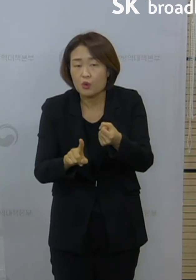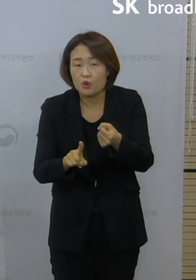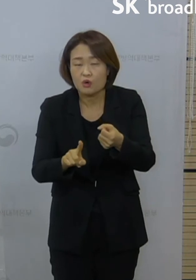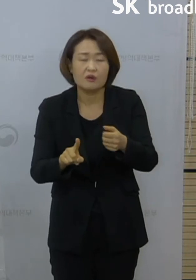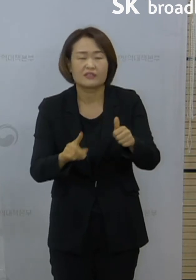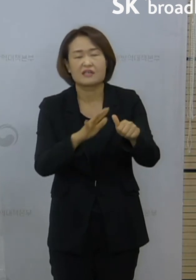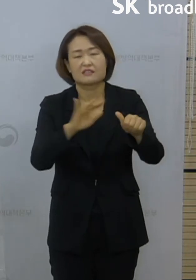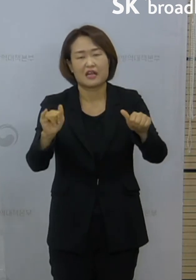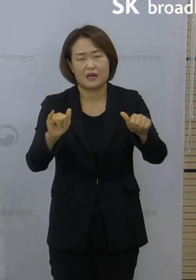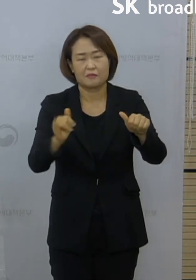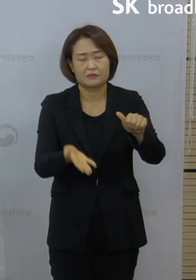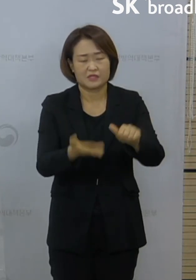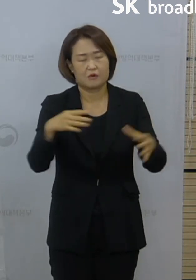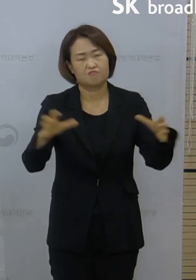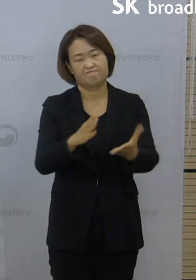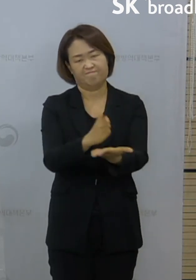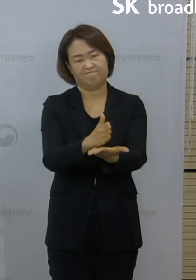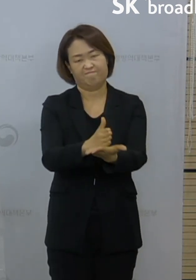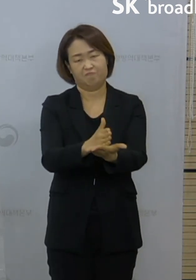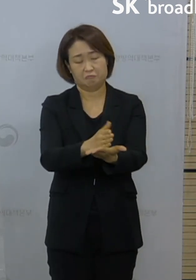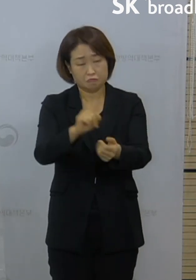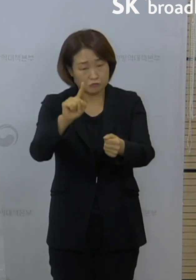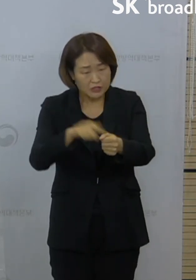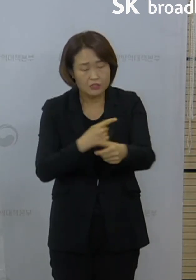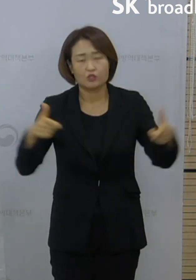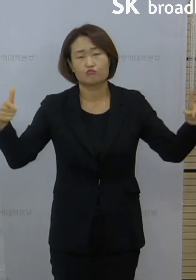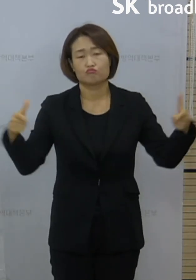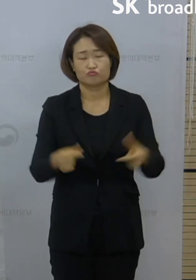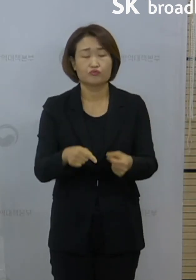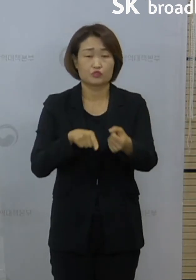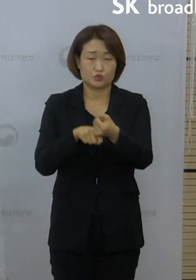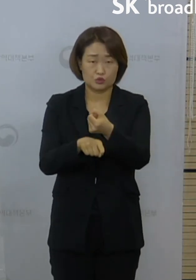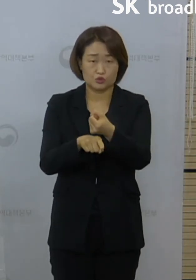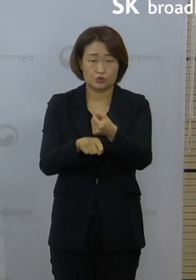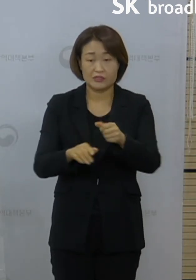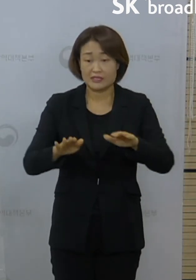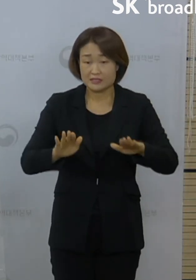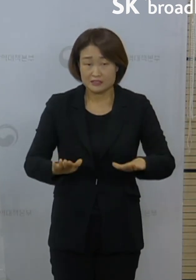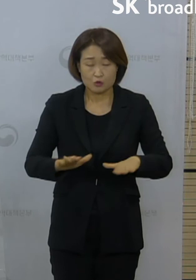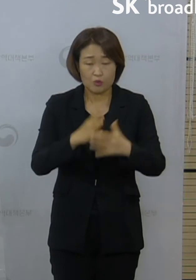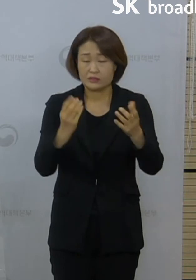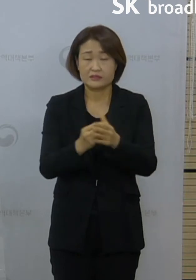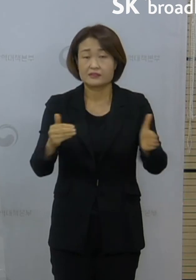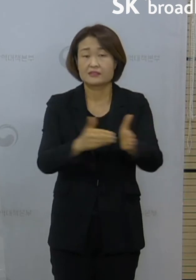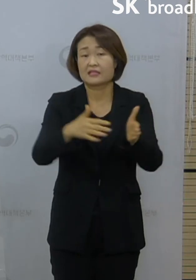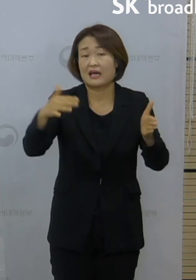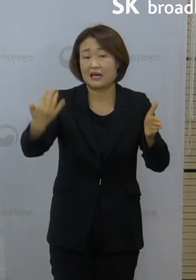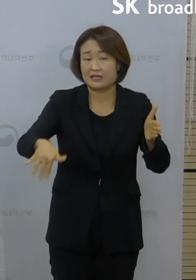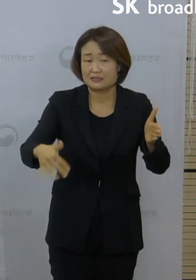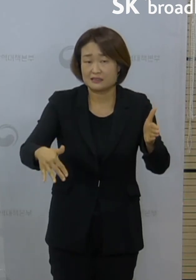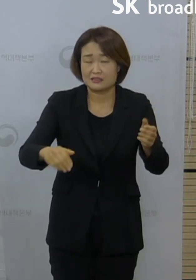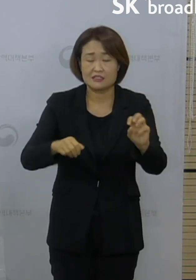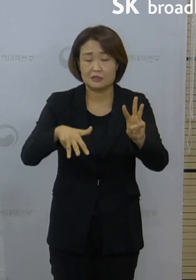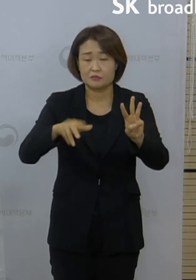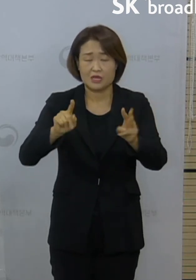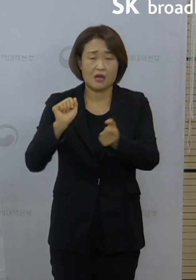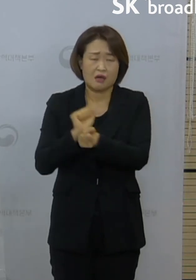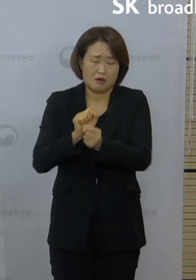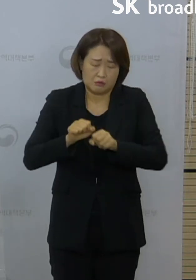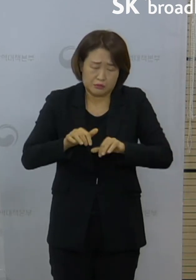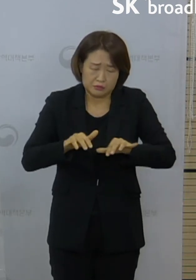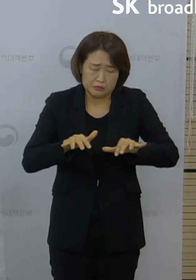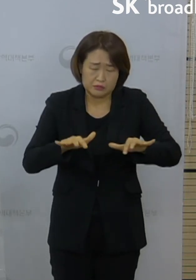였읍니다 3차 유행이 여전히 현재진행형인 진행 형 이기 때문에